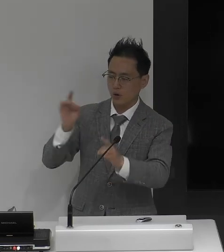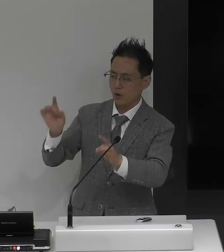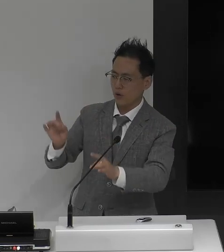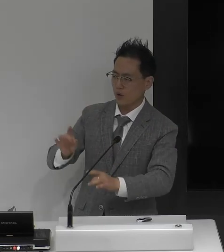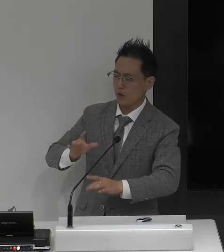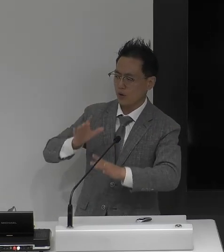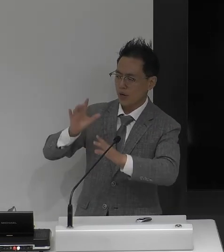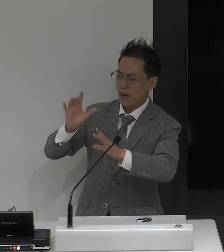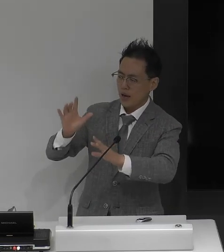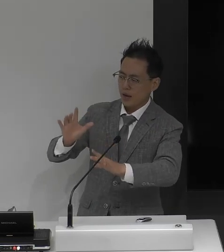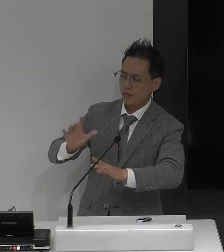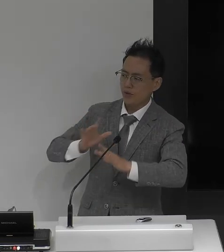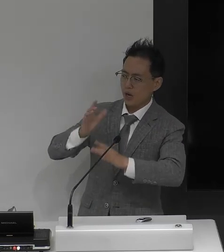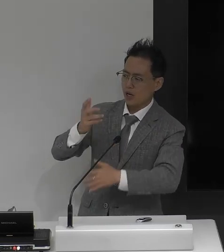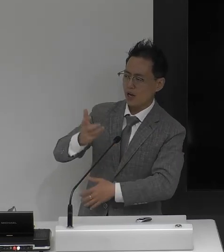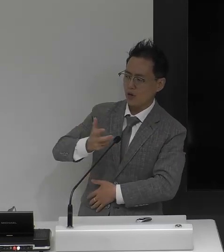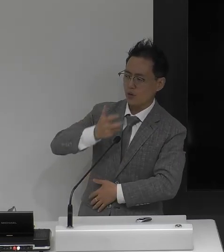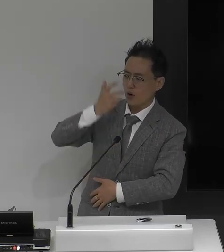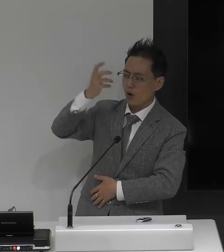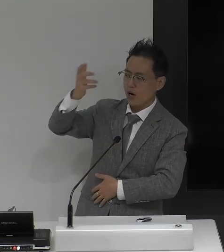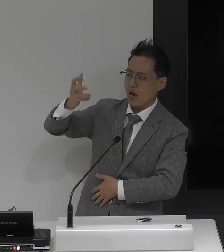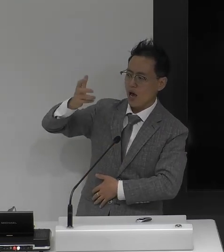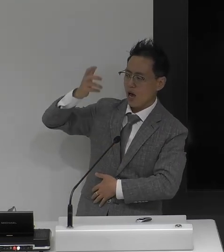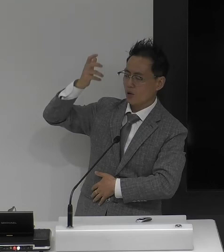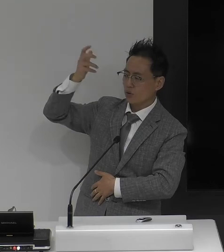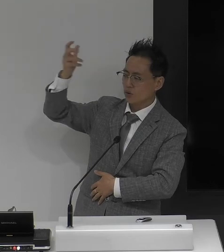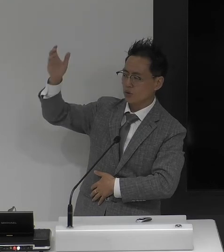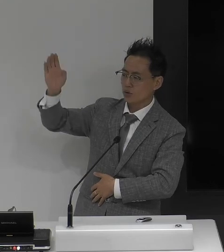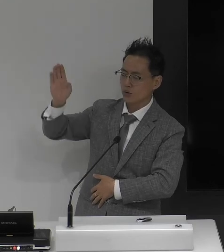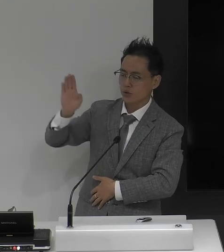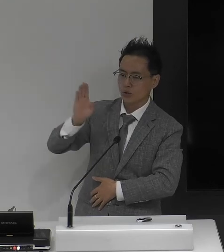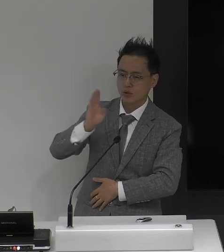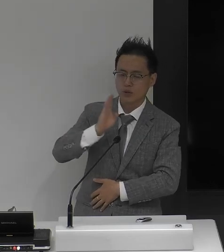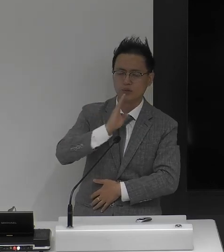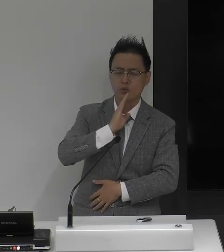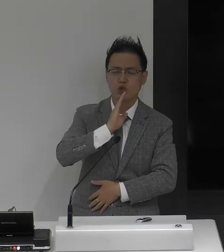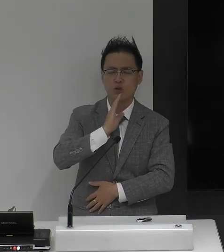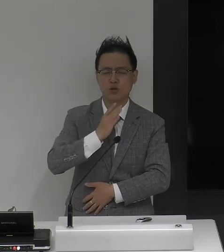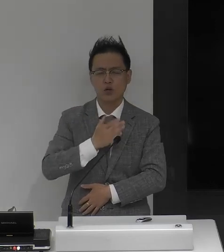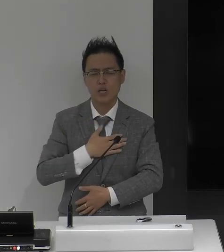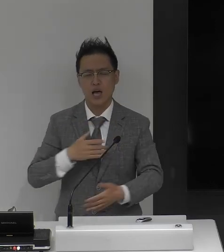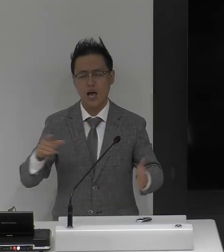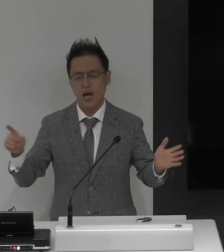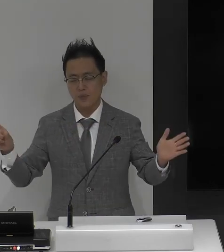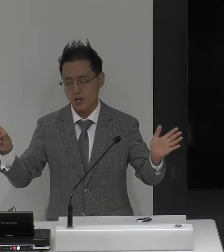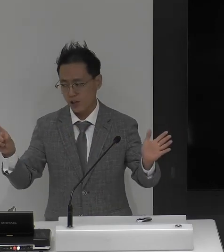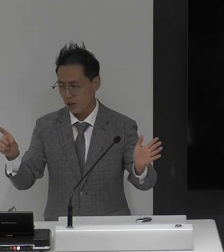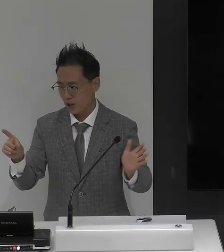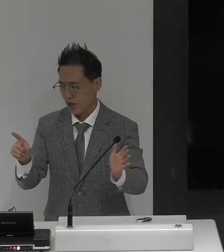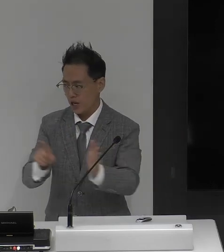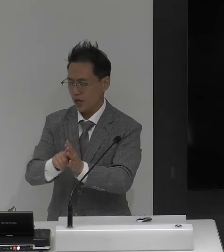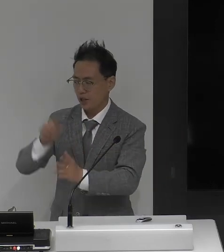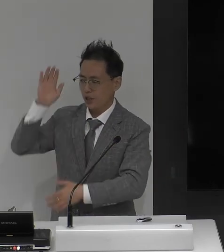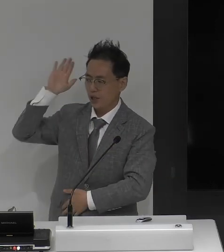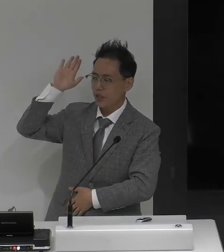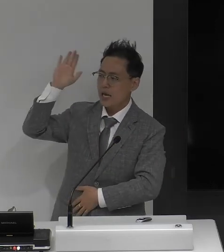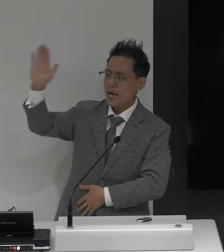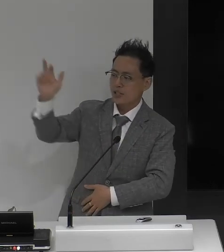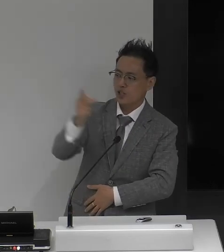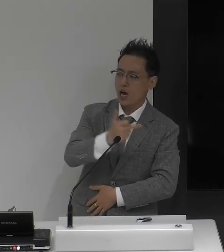주옵소서. 나의 놀라운 꿈 청령남 이끼는